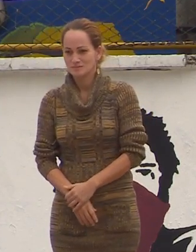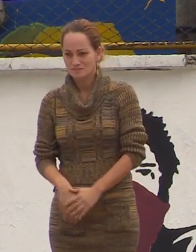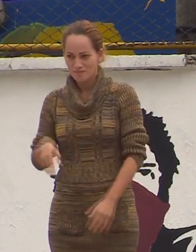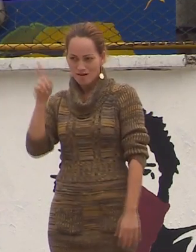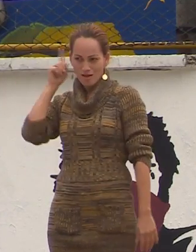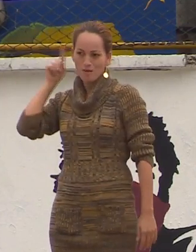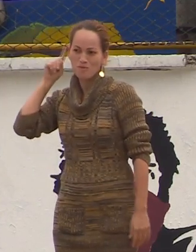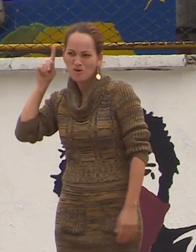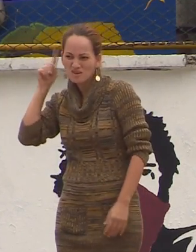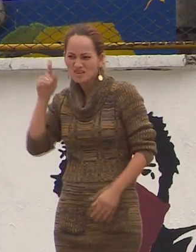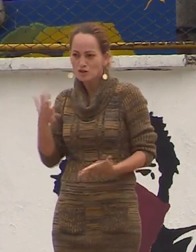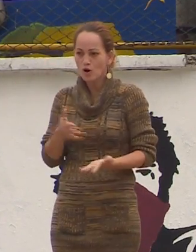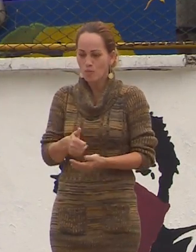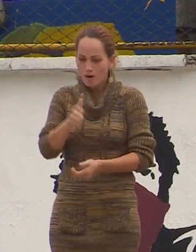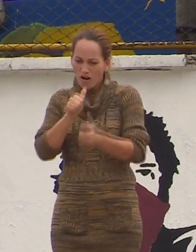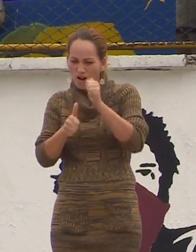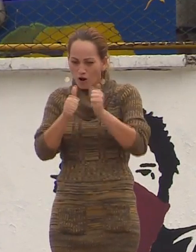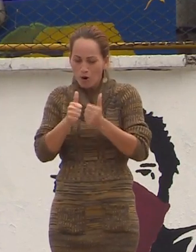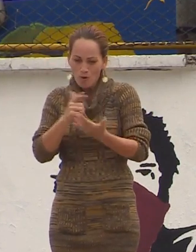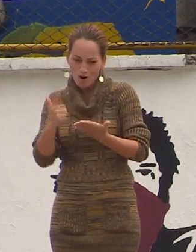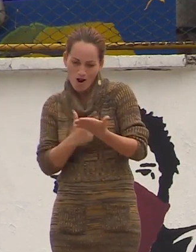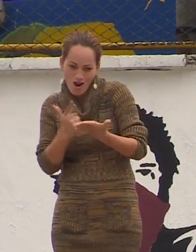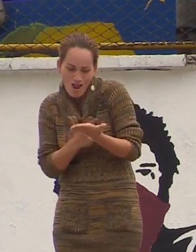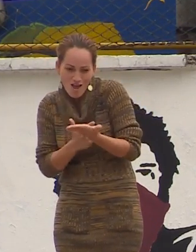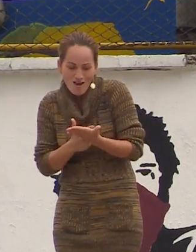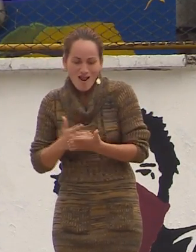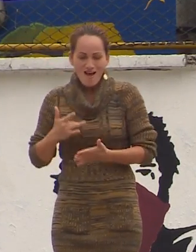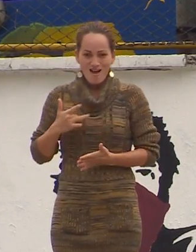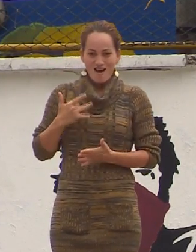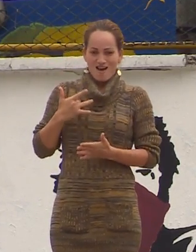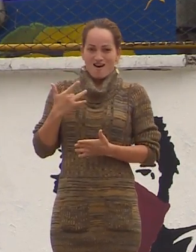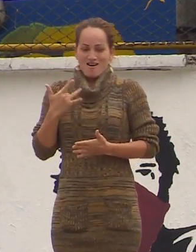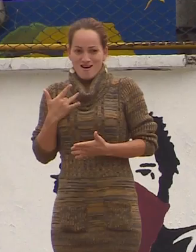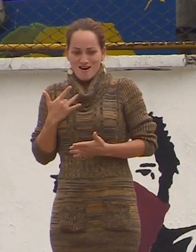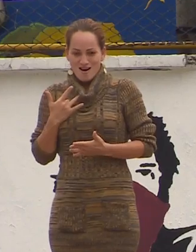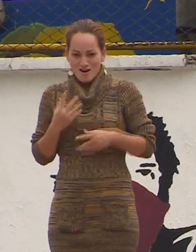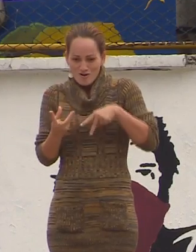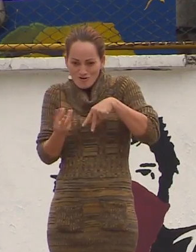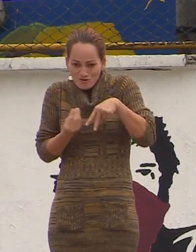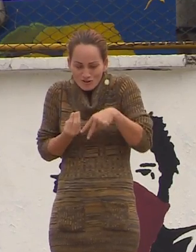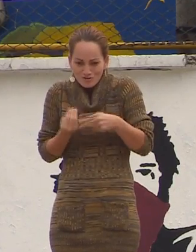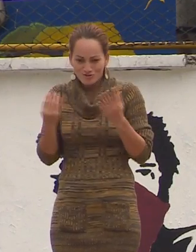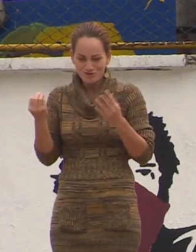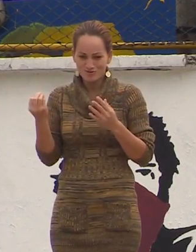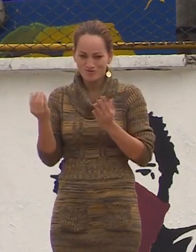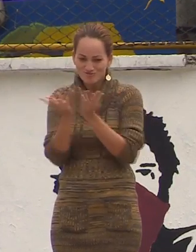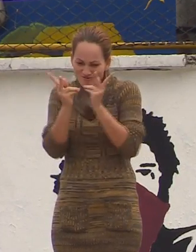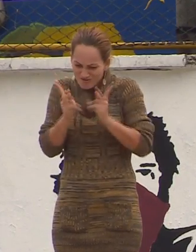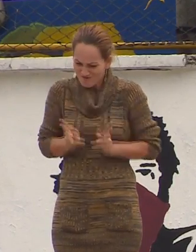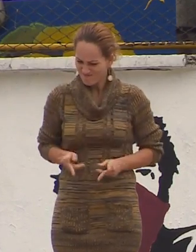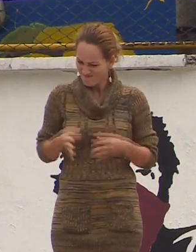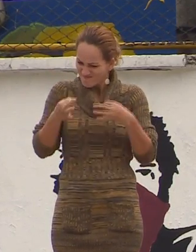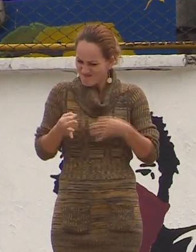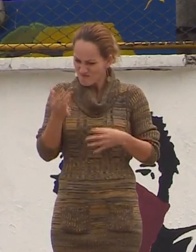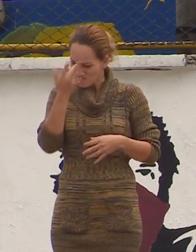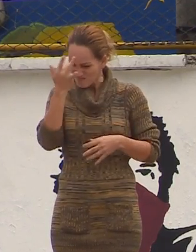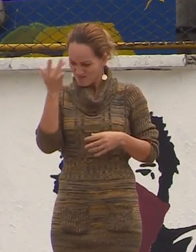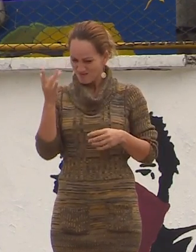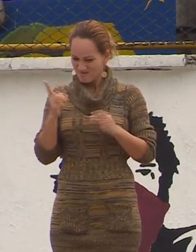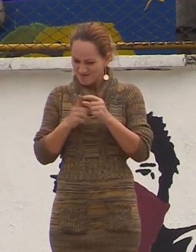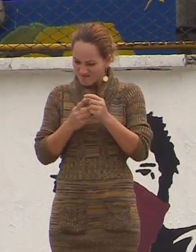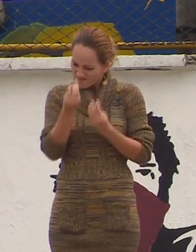Embriagarse con ellos. Debe gozarse su condición de estudiante en el sentido estricto de la